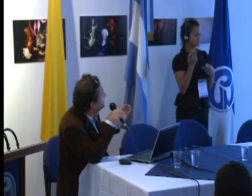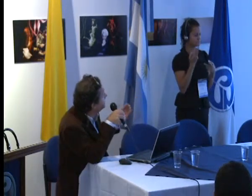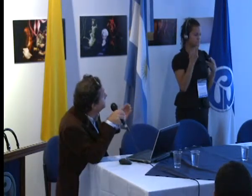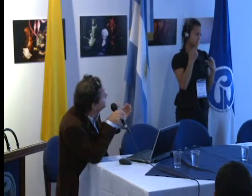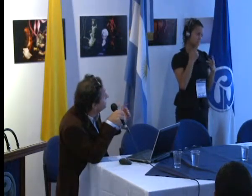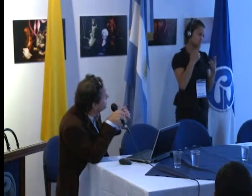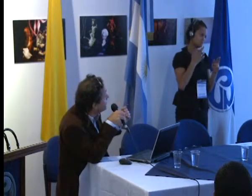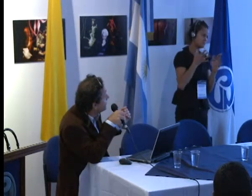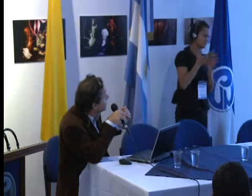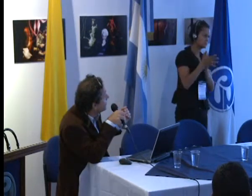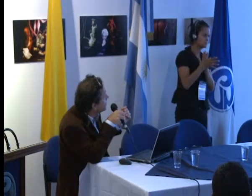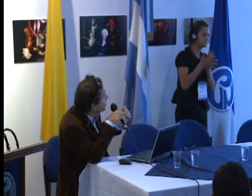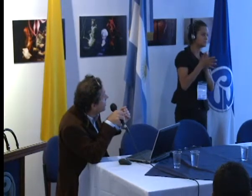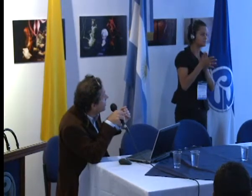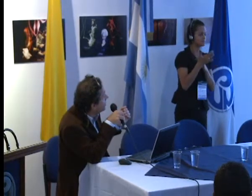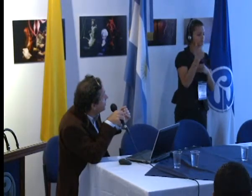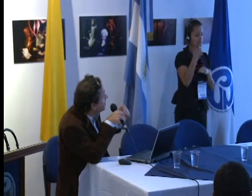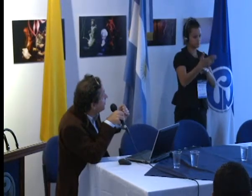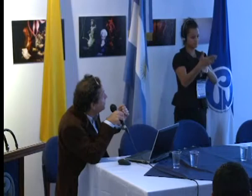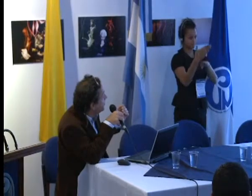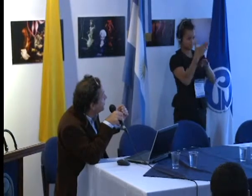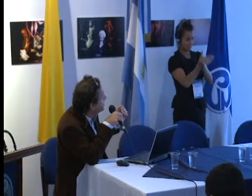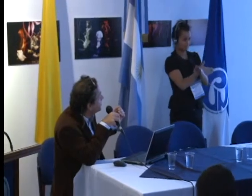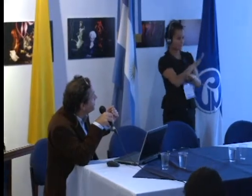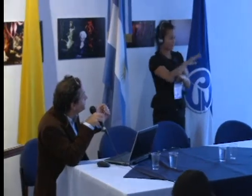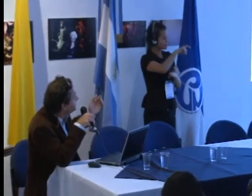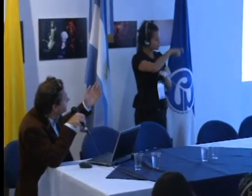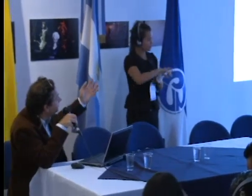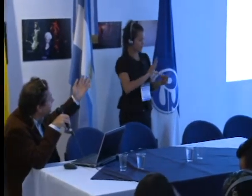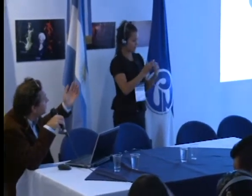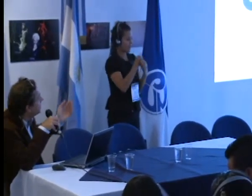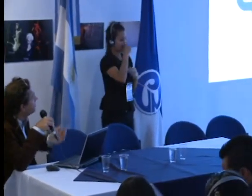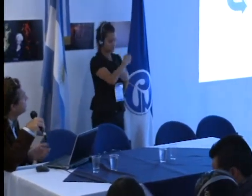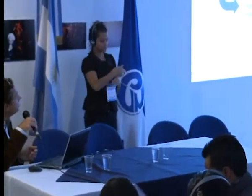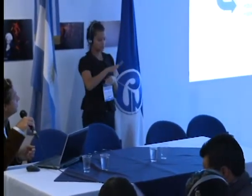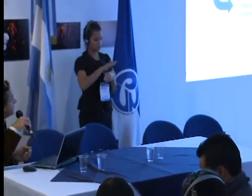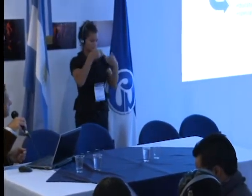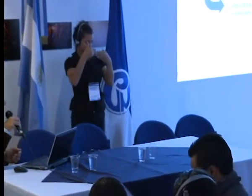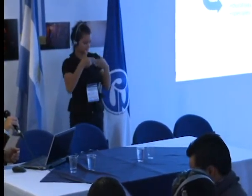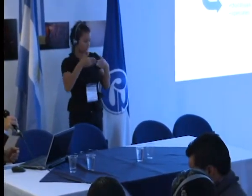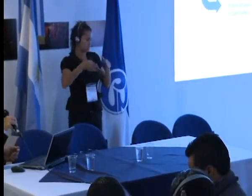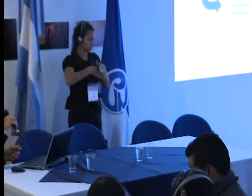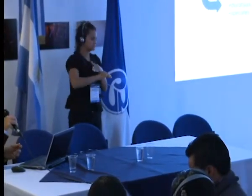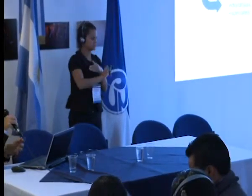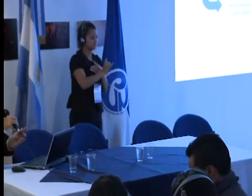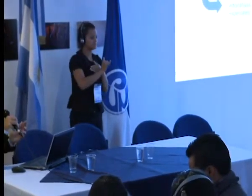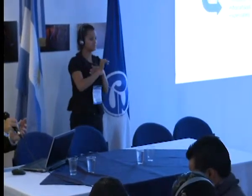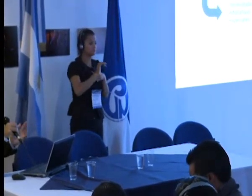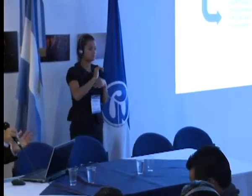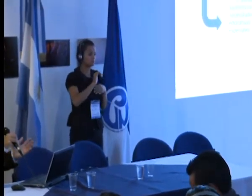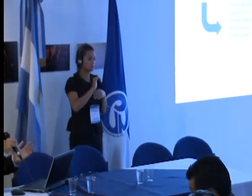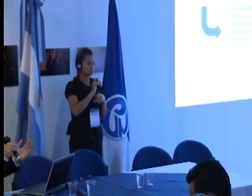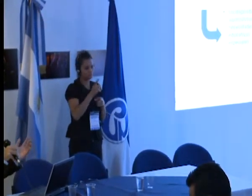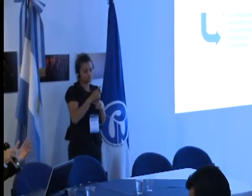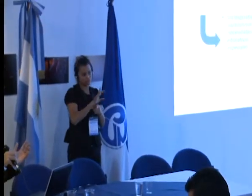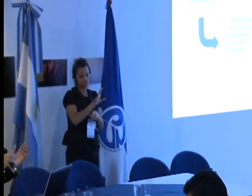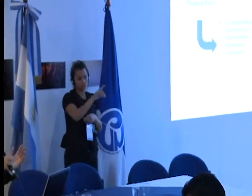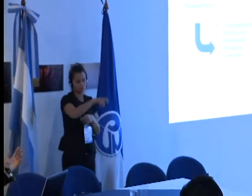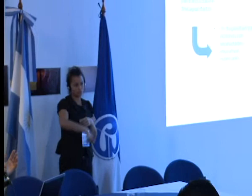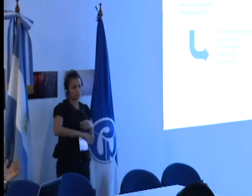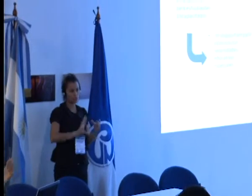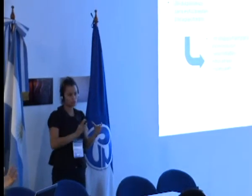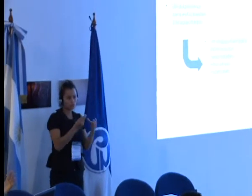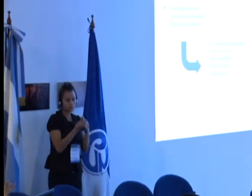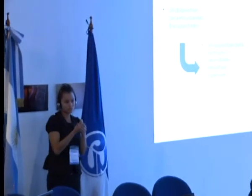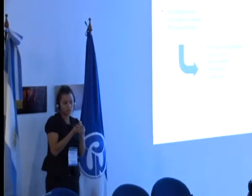escuela inclusiva para los niños es en condición de discapacidad y de hecho la escuela inclusiva es